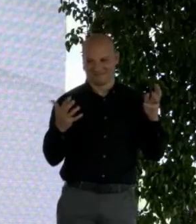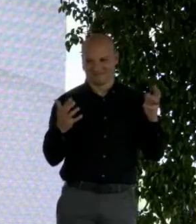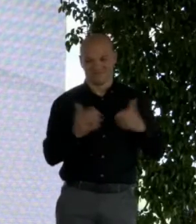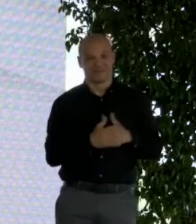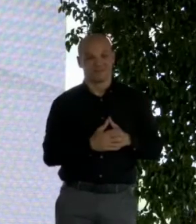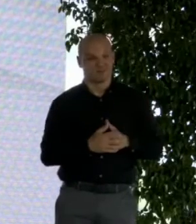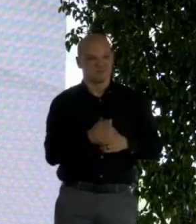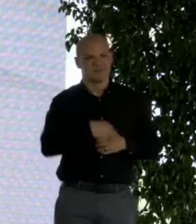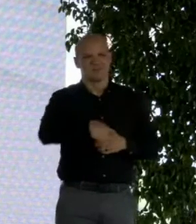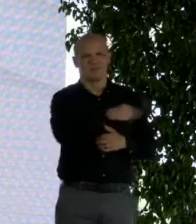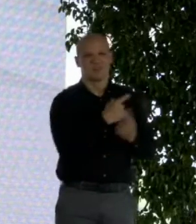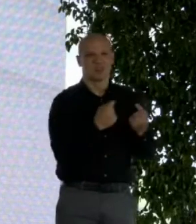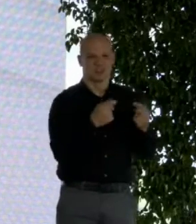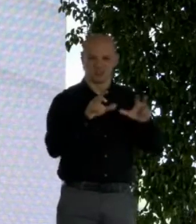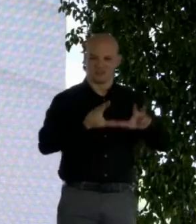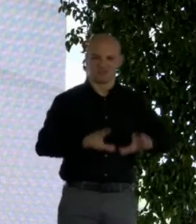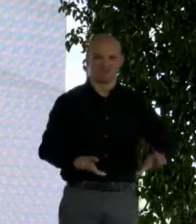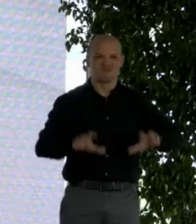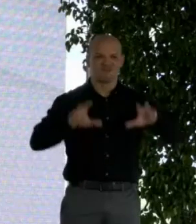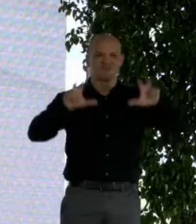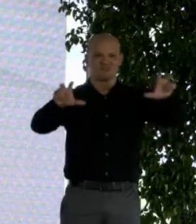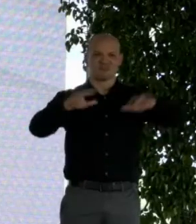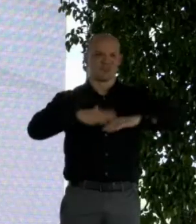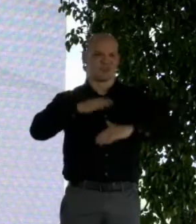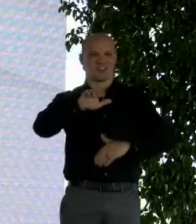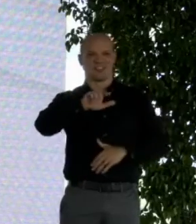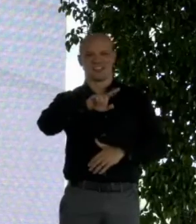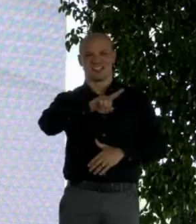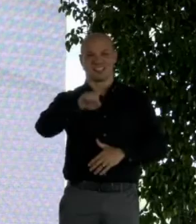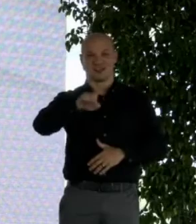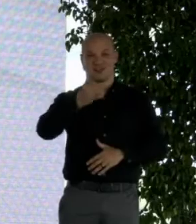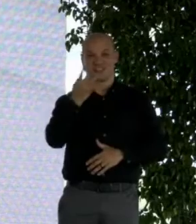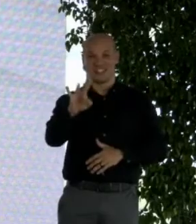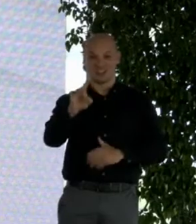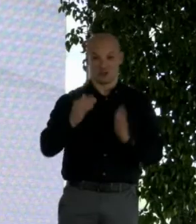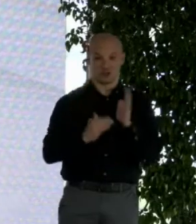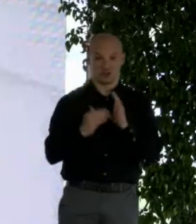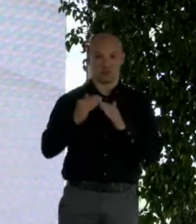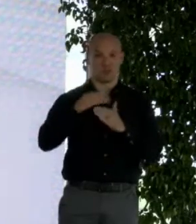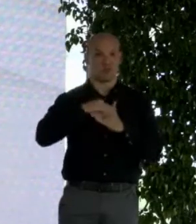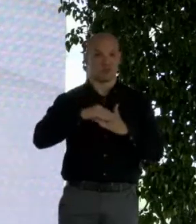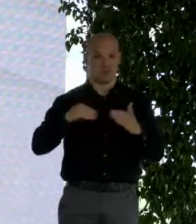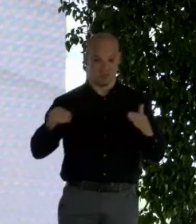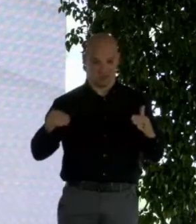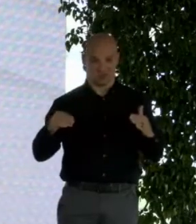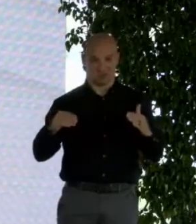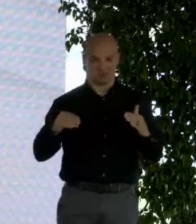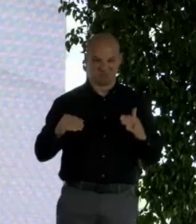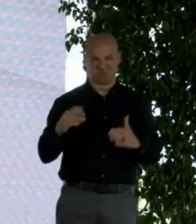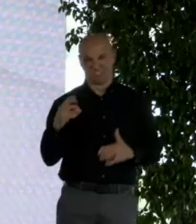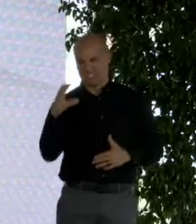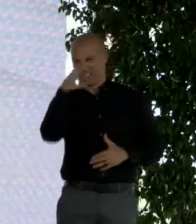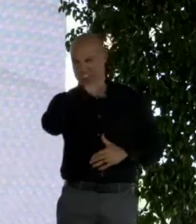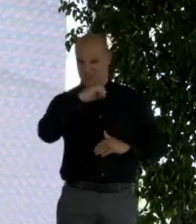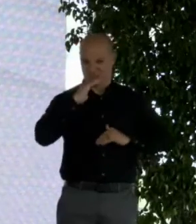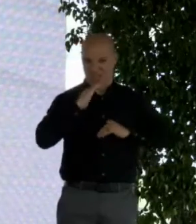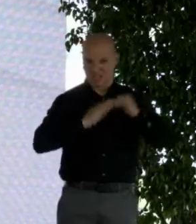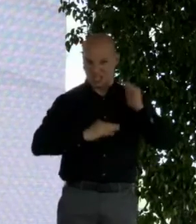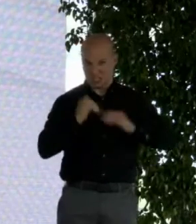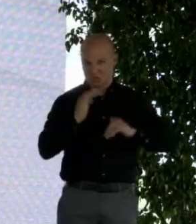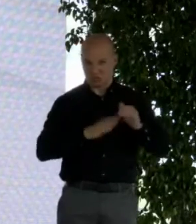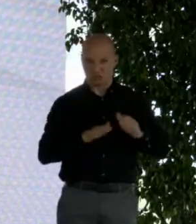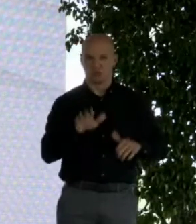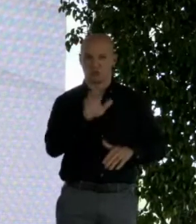Quienes están haciendo una inversión privada de más de 118 millones de dólares. Se estima que la construcción va a